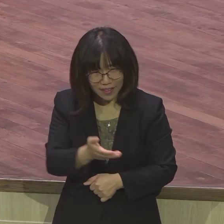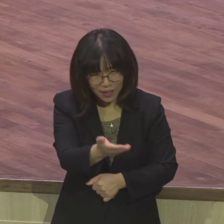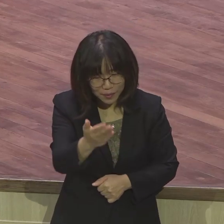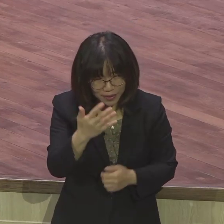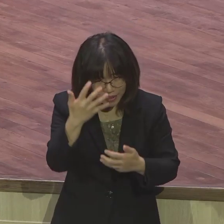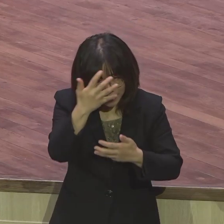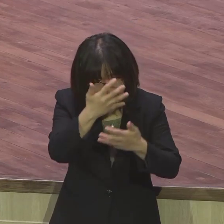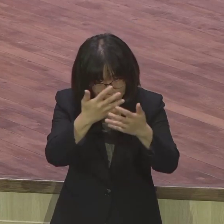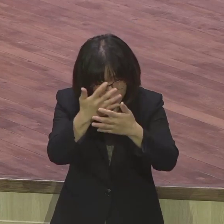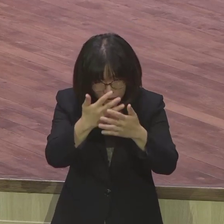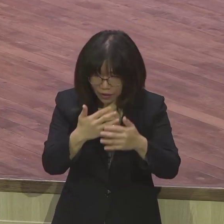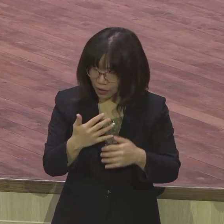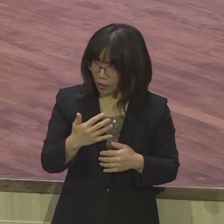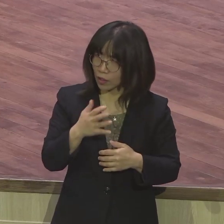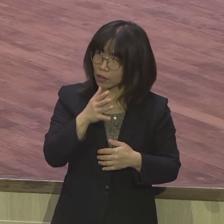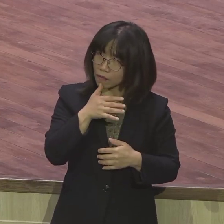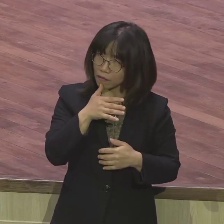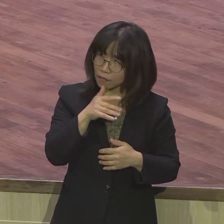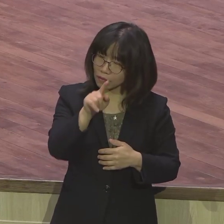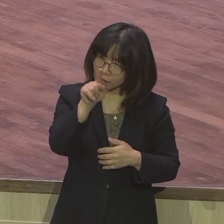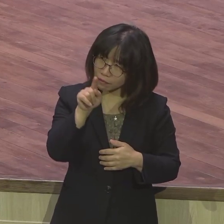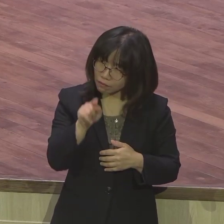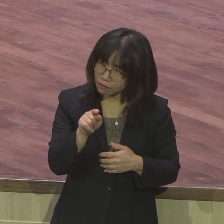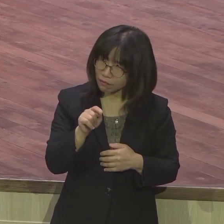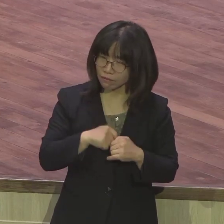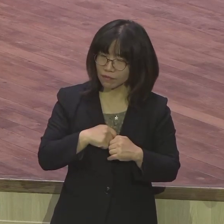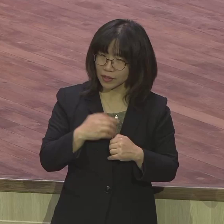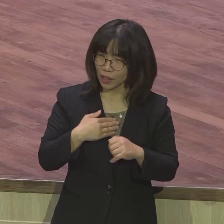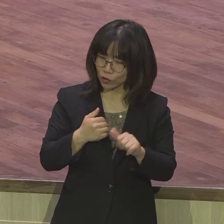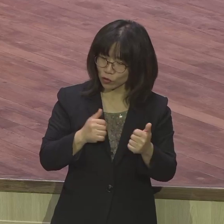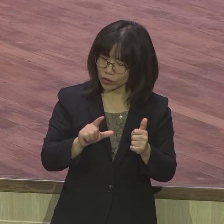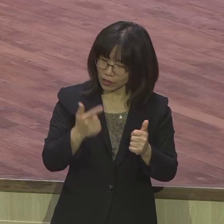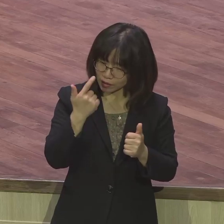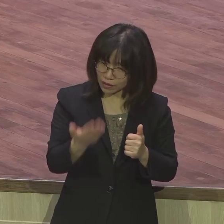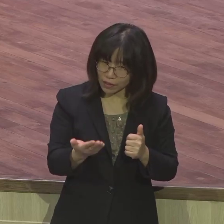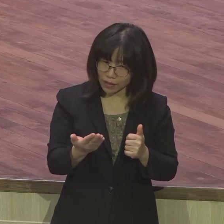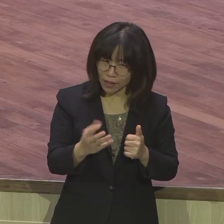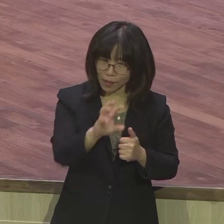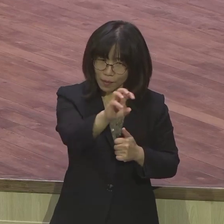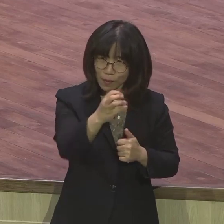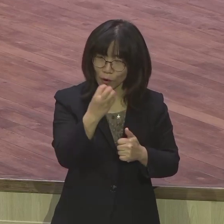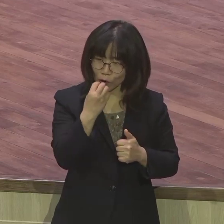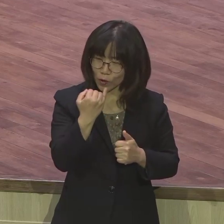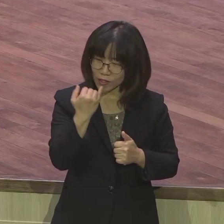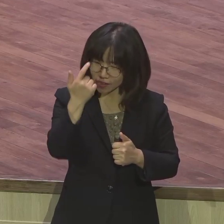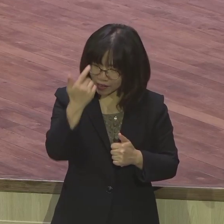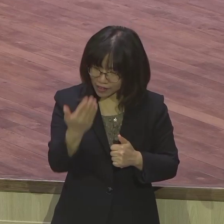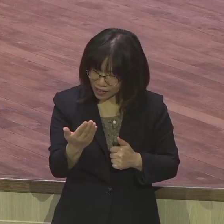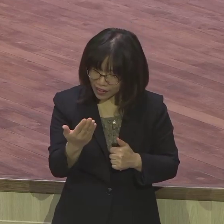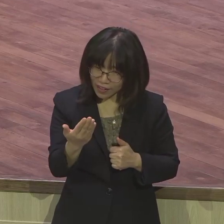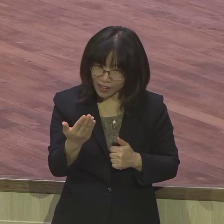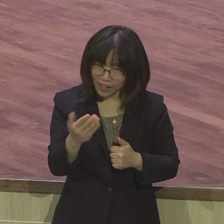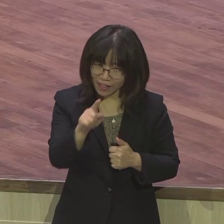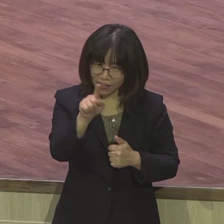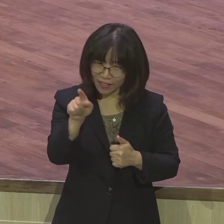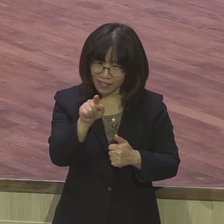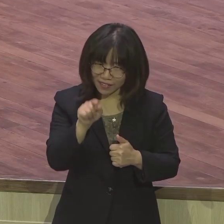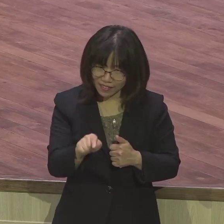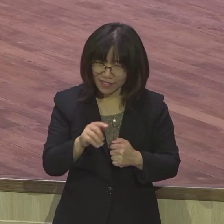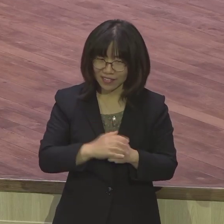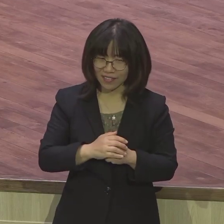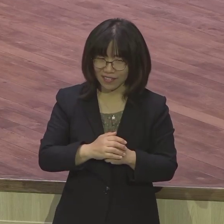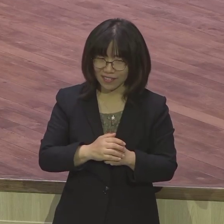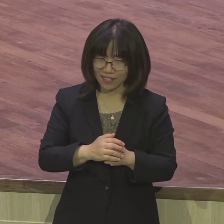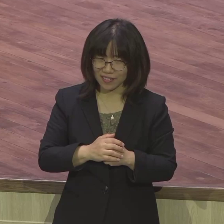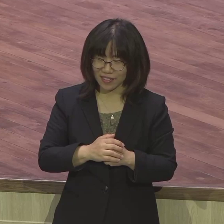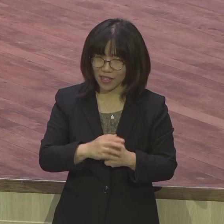안 죽을까 그랬던가? 글쎄요. 따먹어도 안 죽을 것 같다고 그런 것 같기도 하고 따먹으면 하나님처럼 안